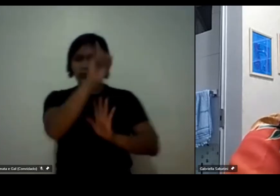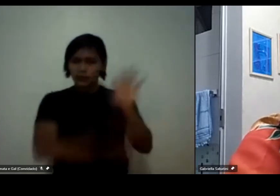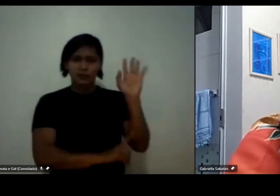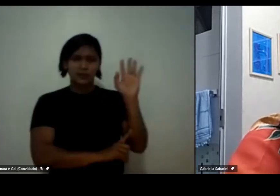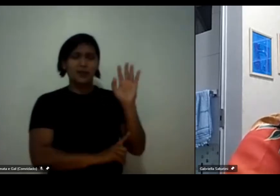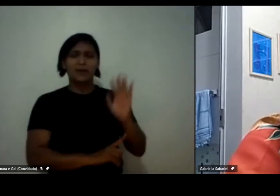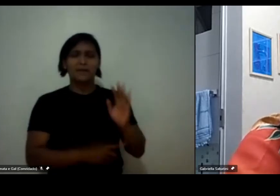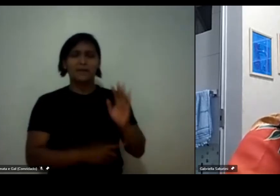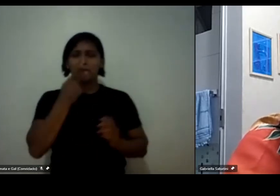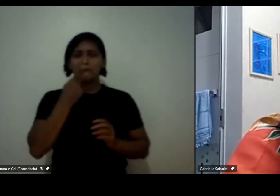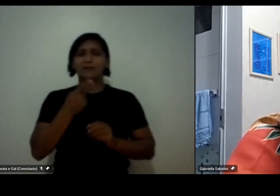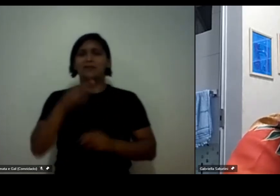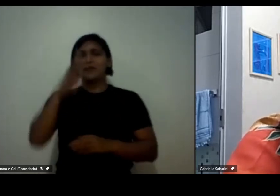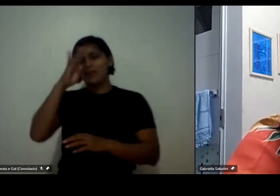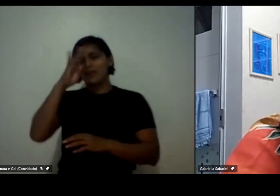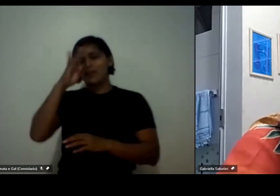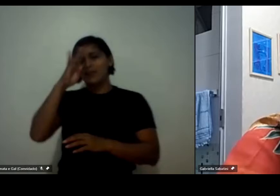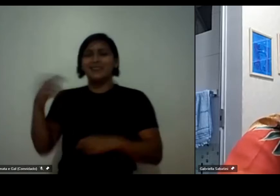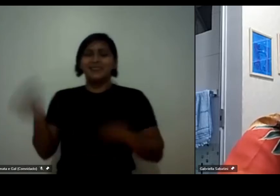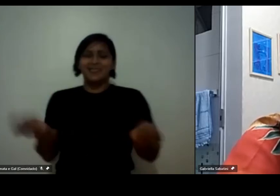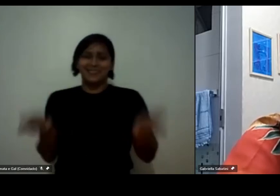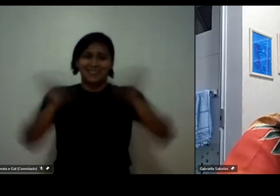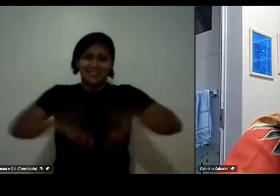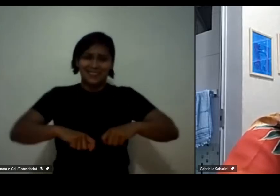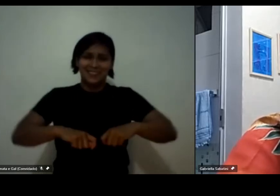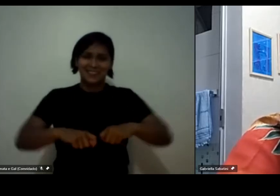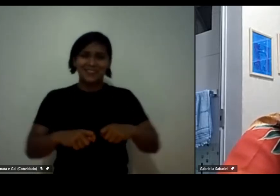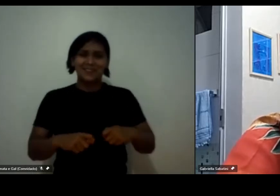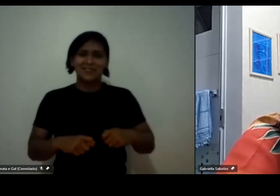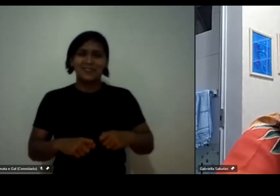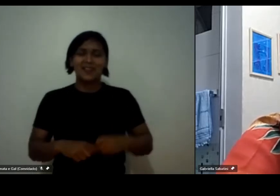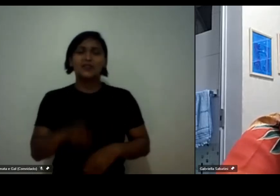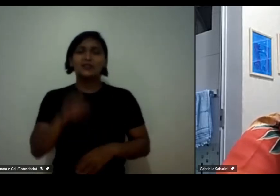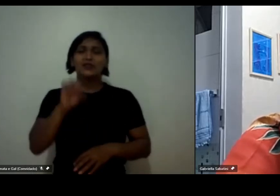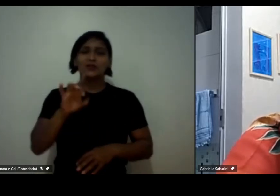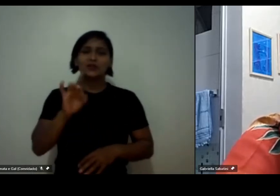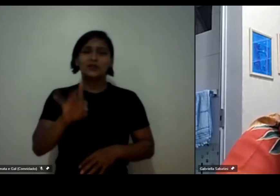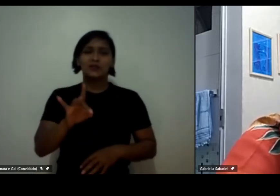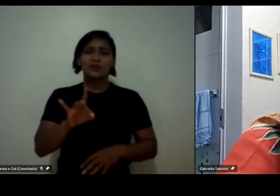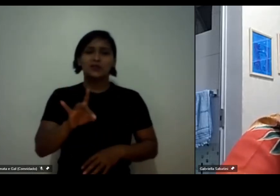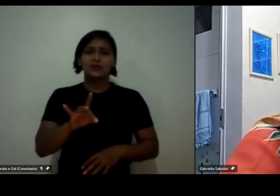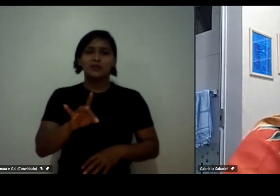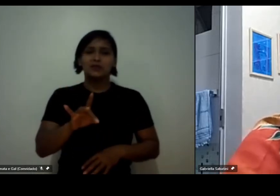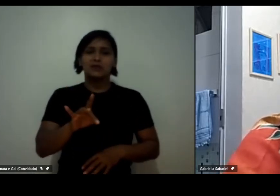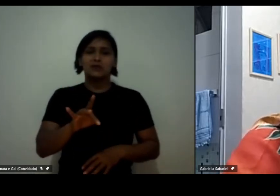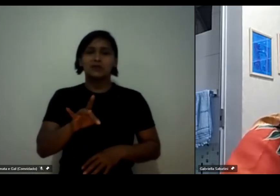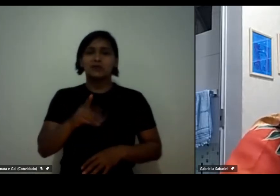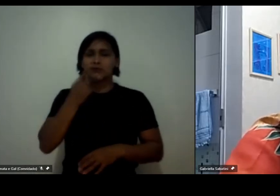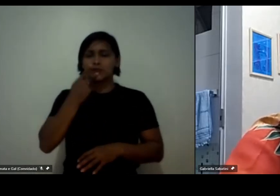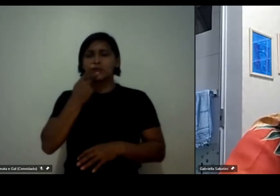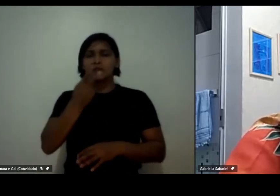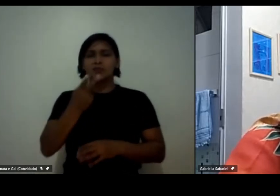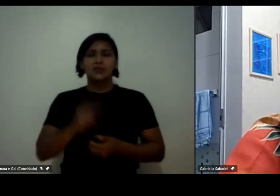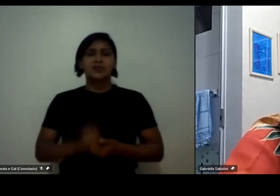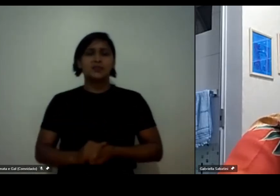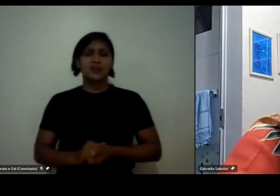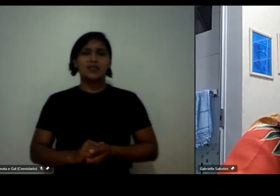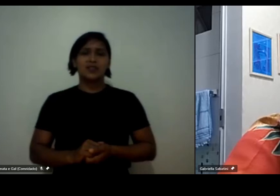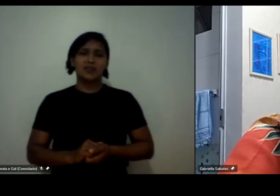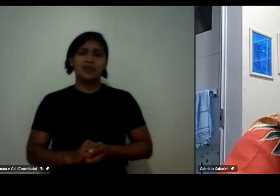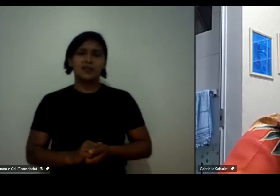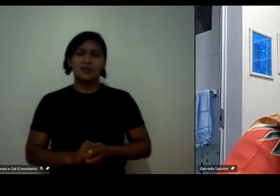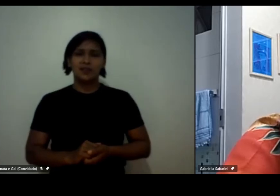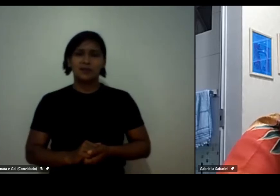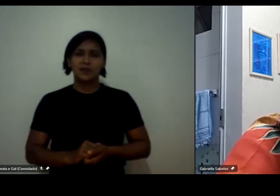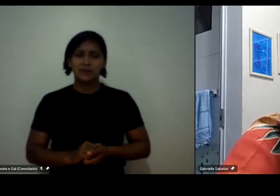sujeito abstrato, autossuficiente, capaz, apenas reforça um jogo capacitista que não condiz com a forma como